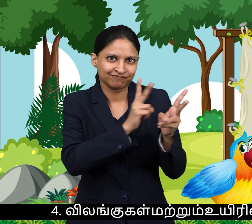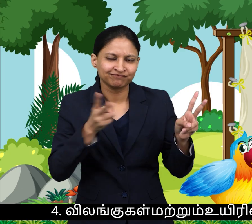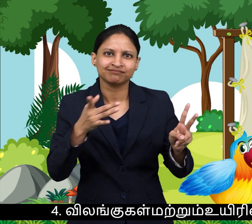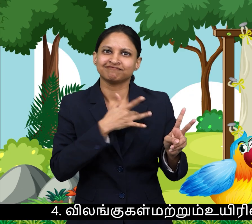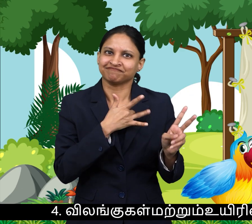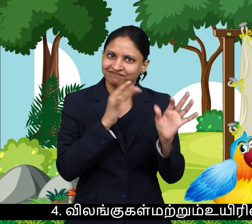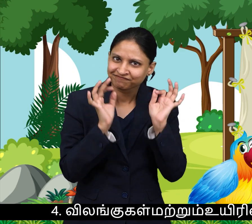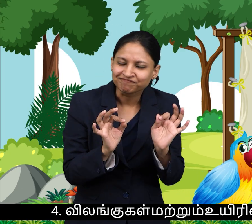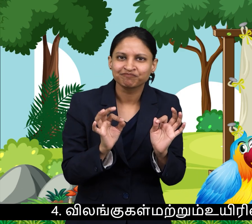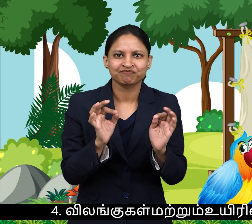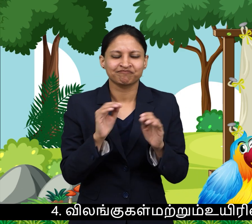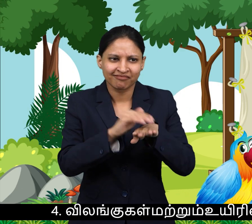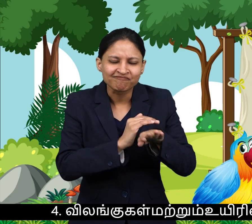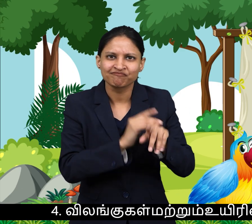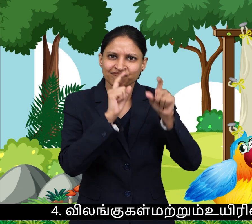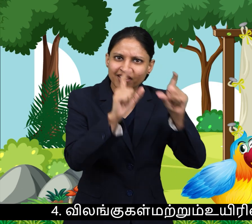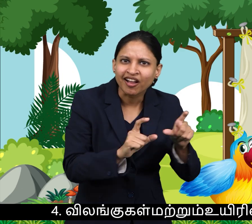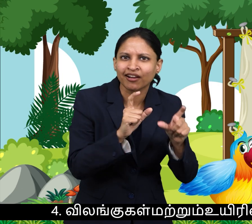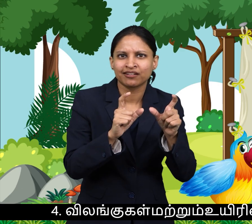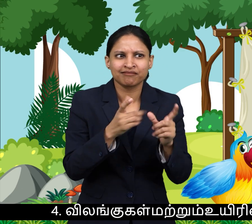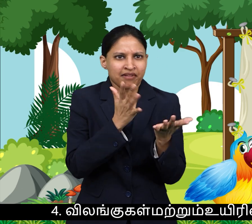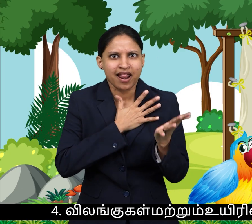விலங்குகள் மற்றும் உயிரினங்கள் மீது கருணை காட்டுங்கள்,